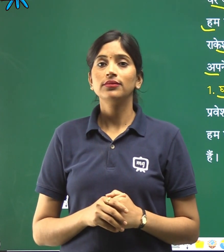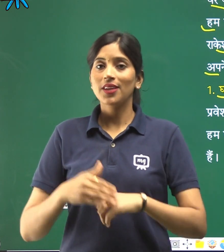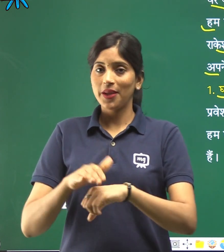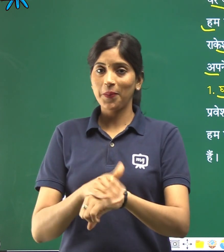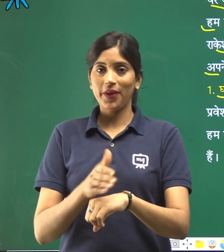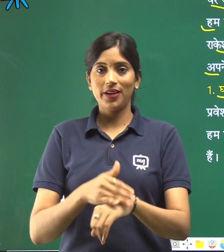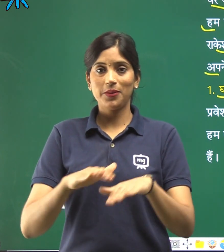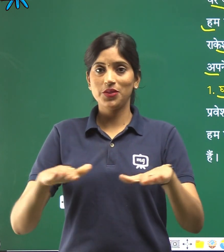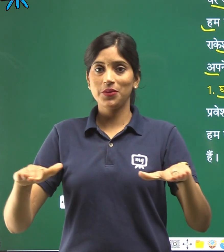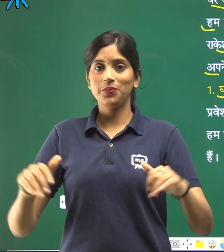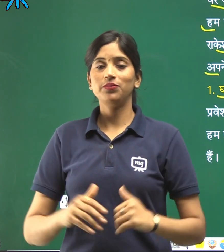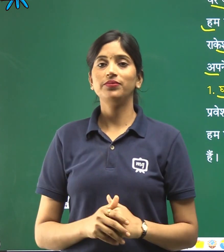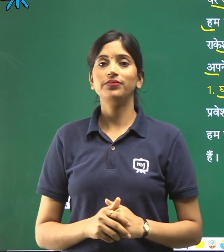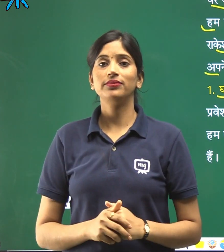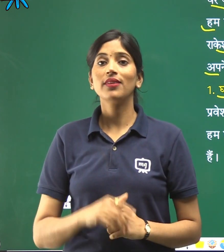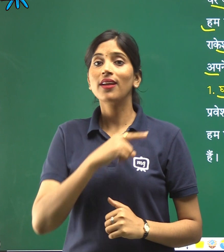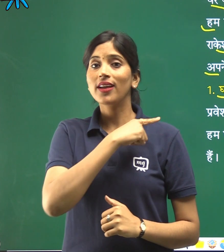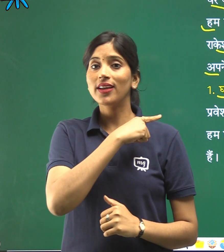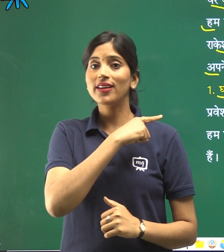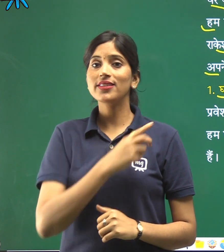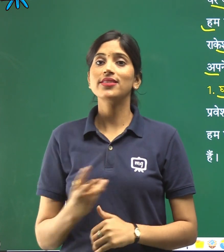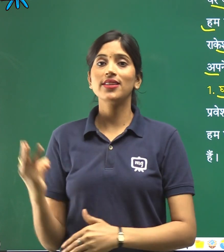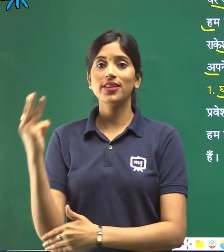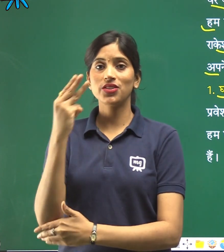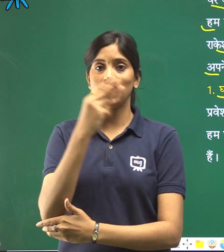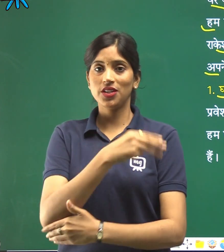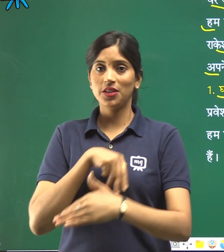प्यारे बच्चों, इस चित्र में देखो,